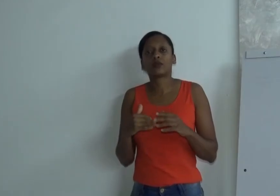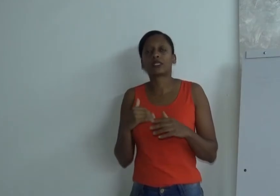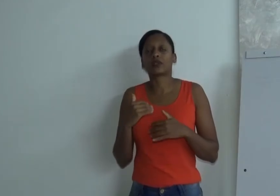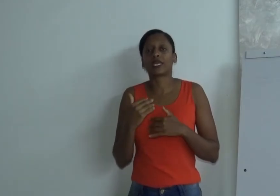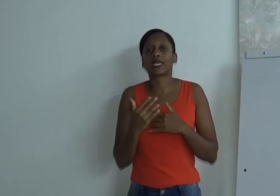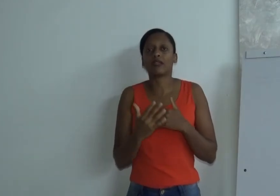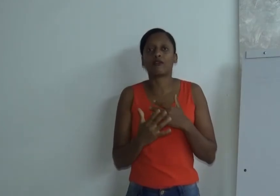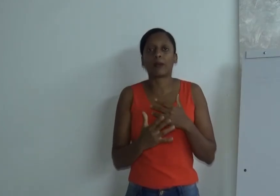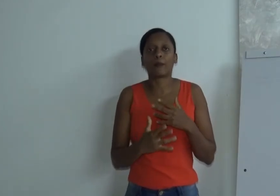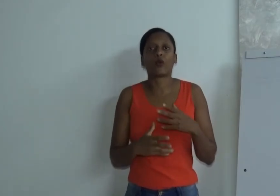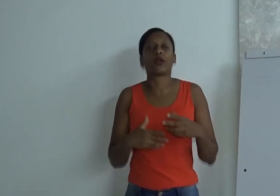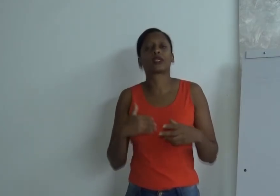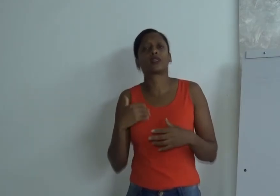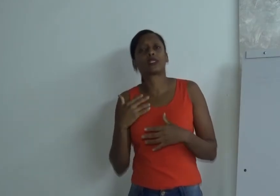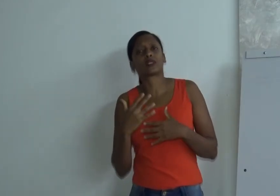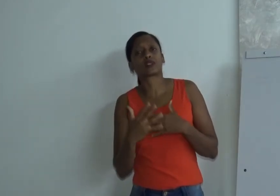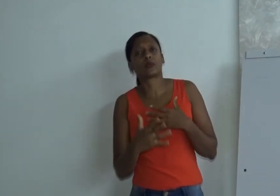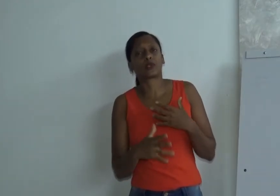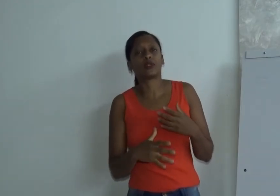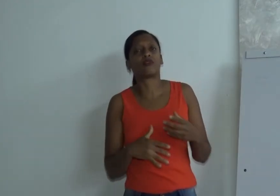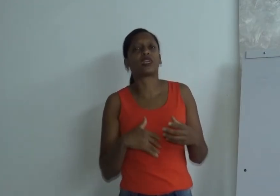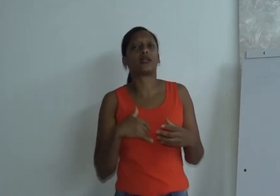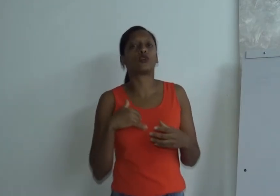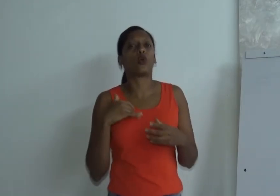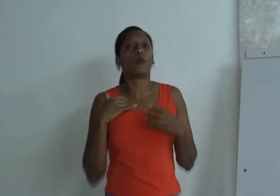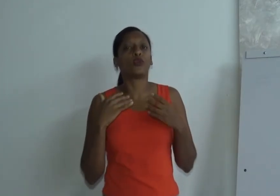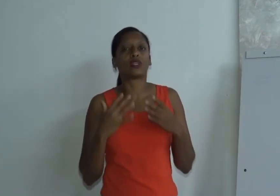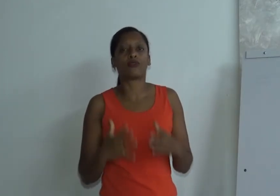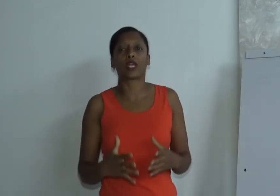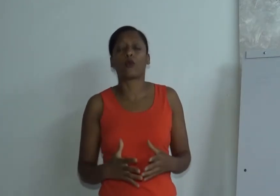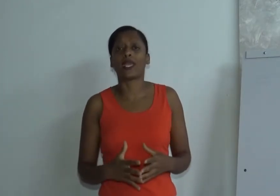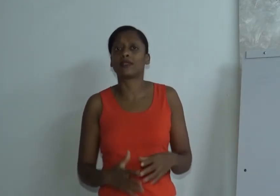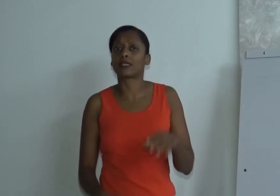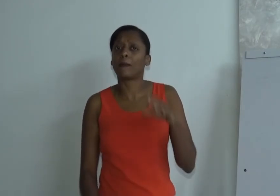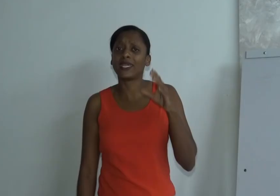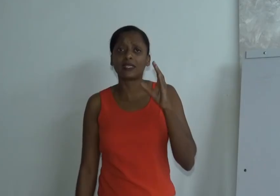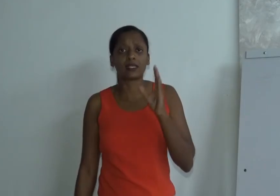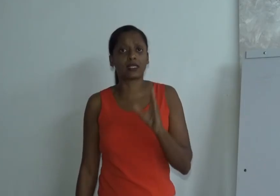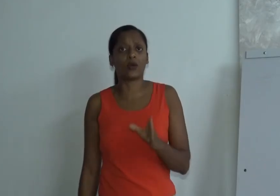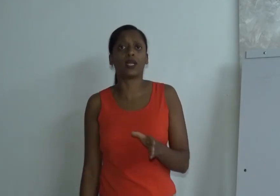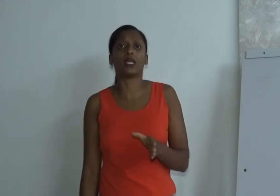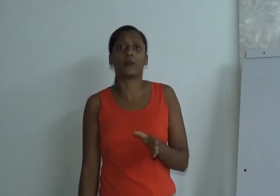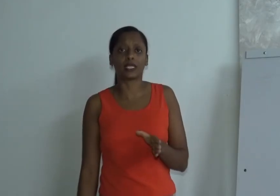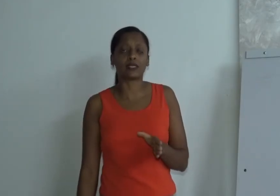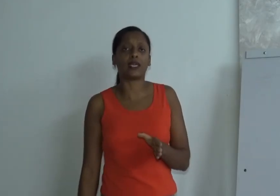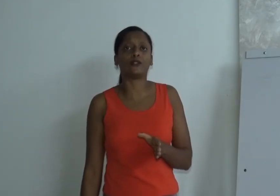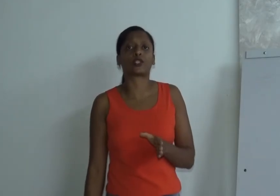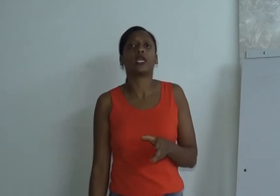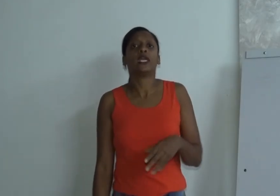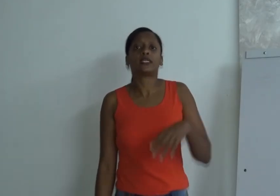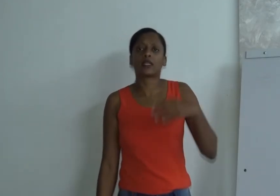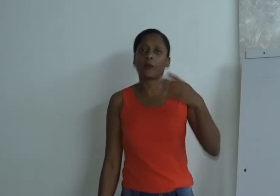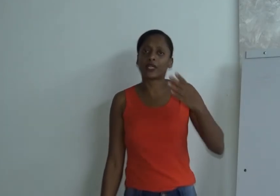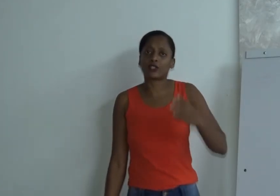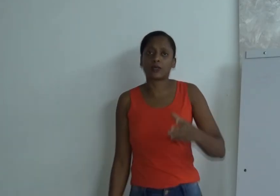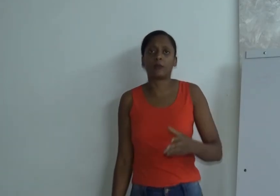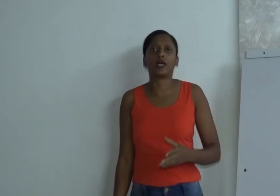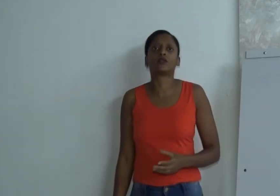estão naquele vapor, que não estão se proliferando com muita frequência, mas estão ali presentes, estão participando